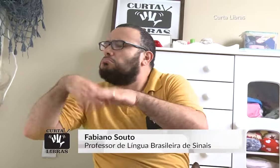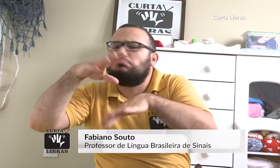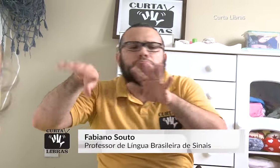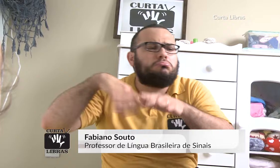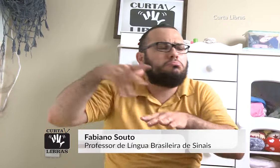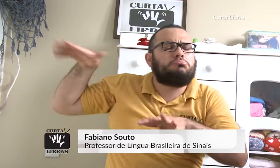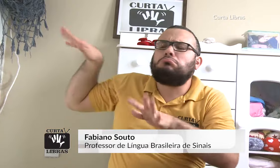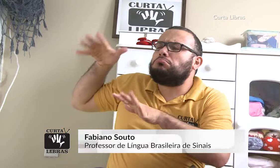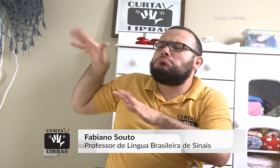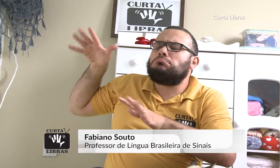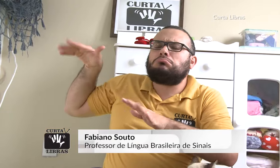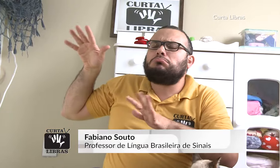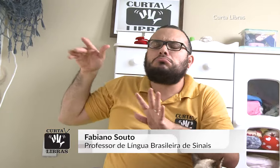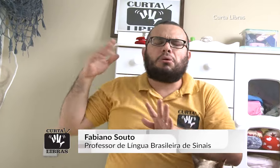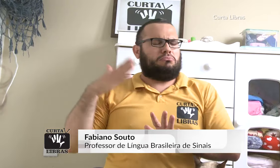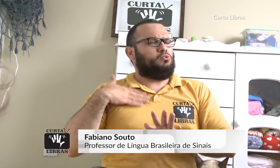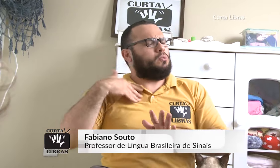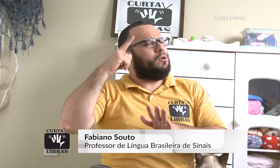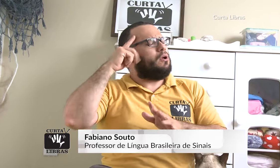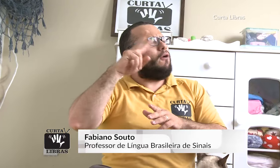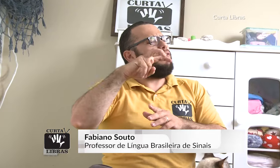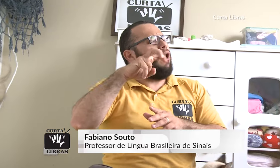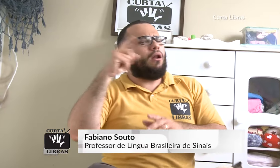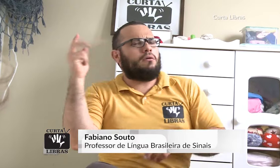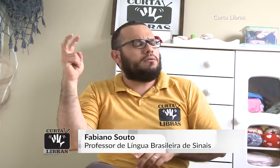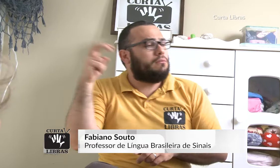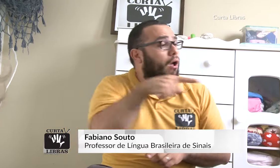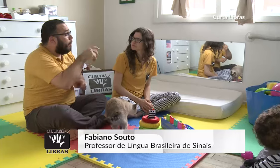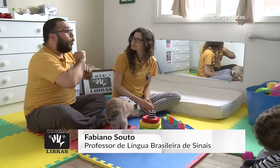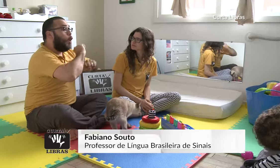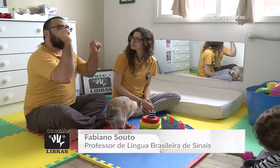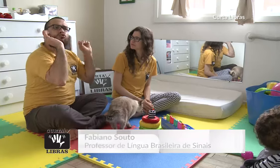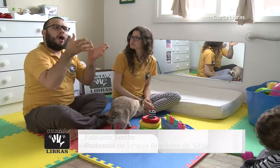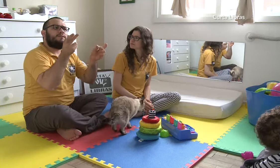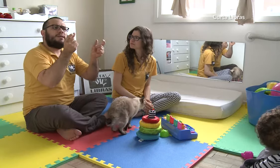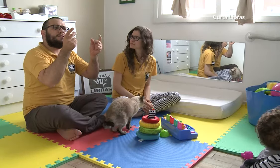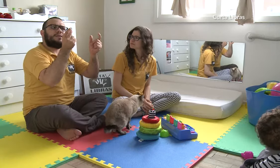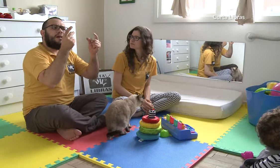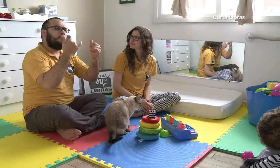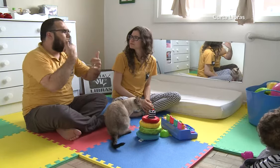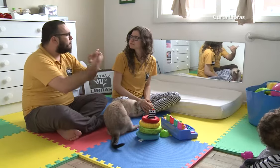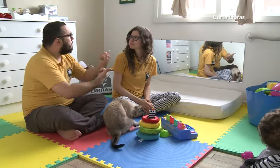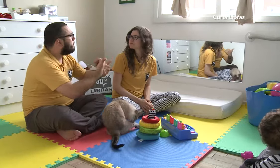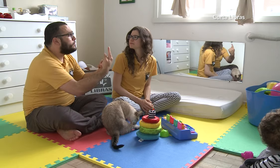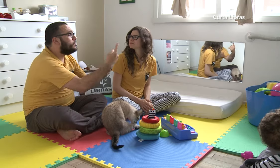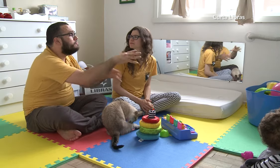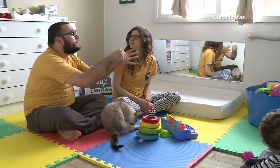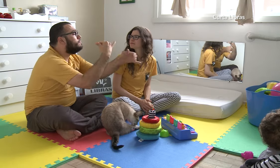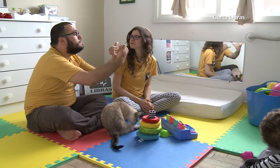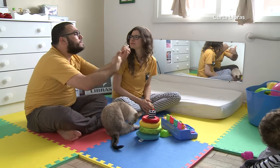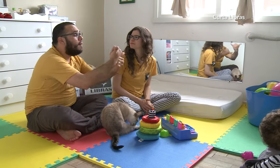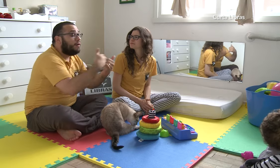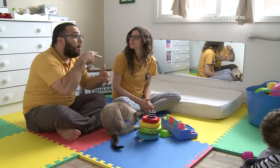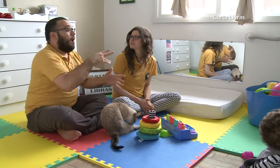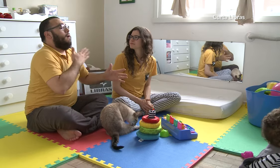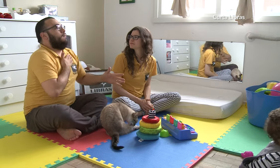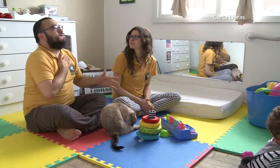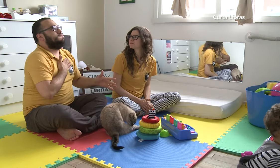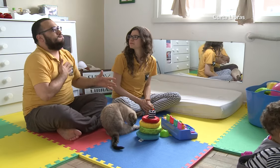mas ela ainda estava dormindo. Daí eu saí, fui fazer outras coisas, e quando eu voltei, ela já havia acordado